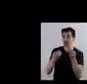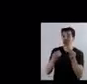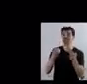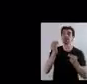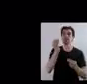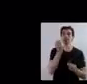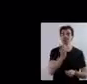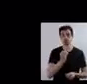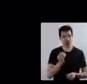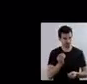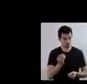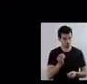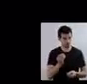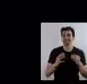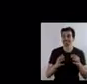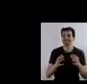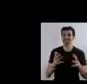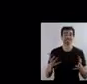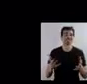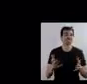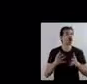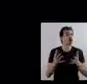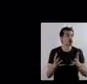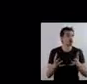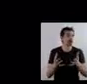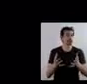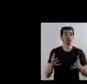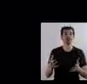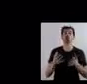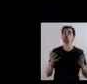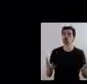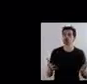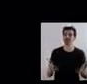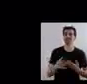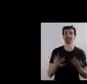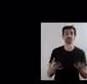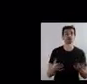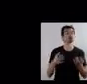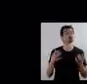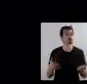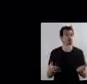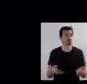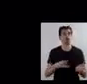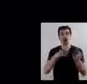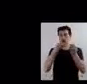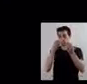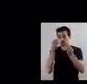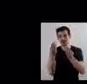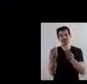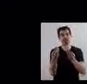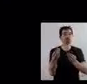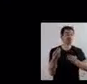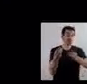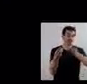part et d'autre des microélectrodes. Ici, cette technique un peu complexe vous permet de mesurer la différence de potentiel